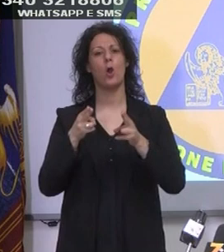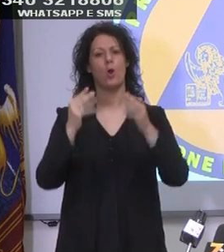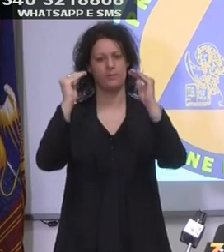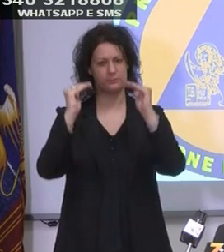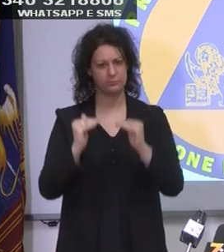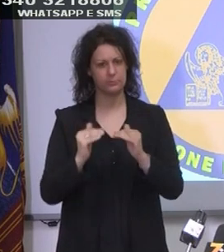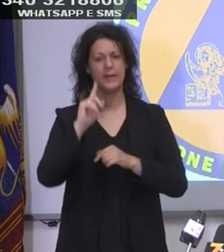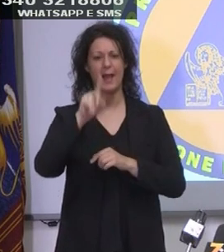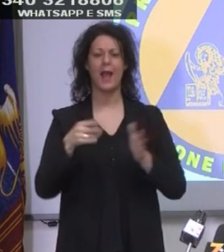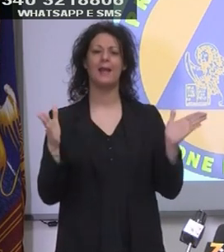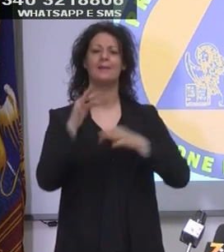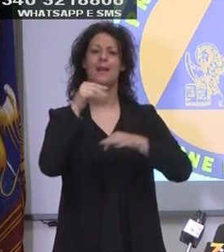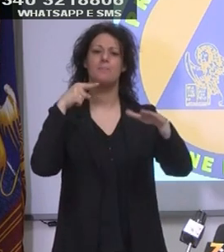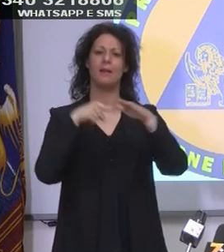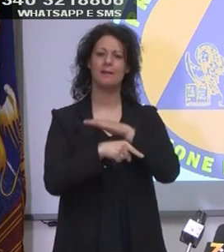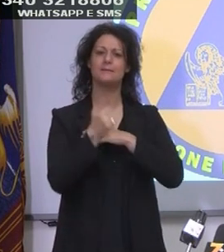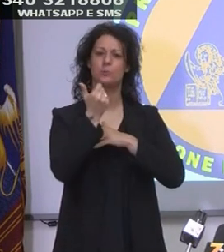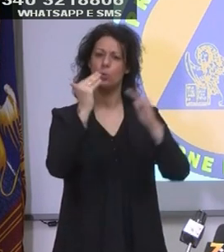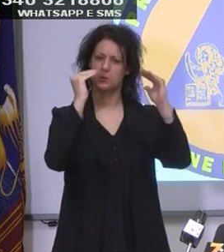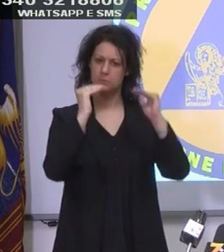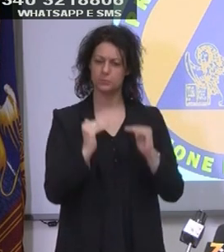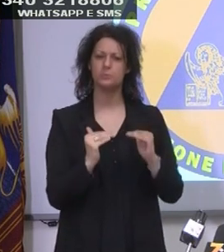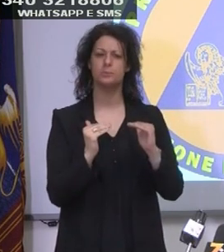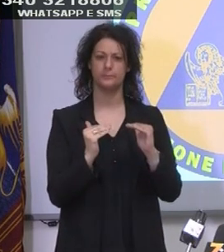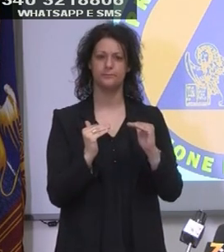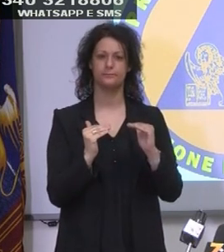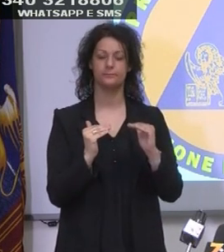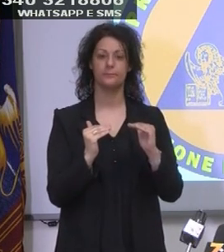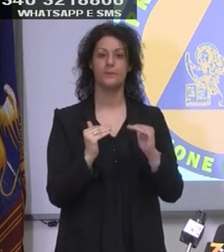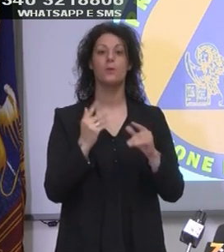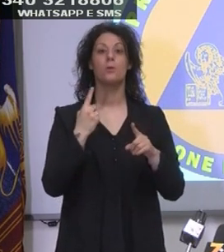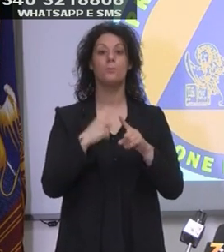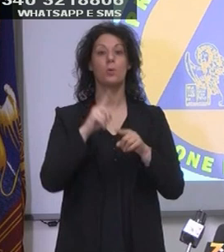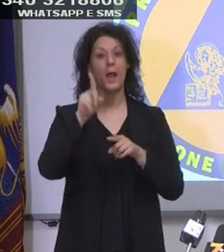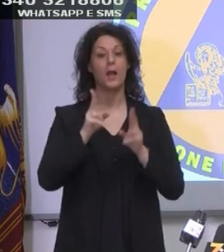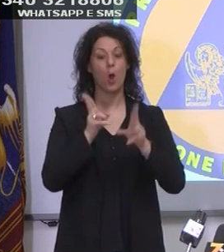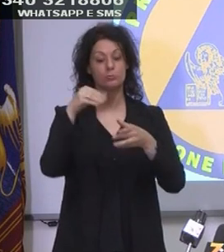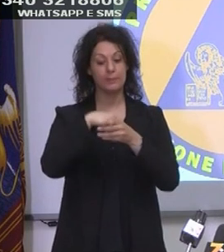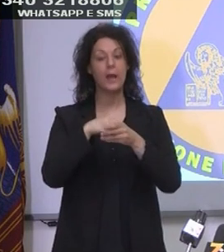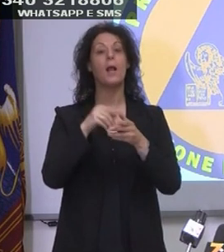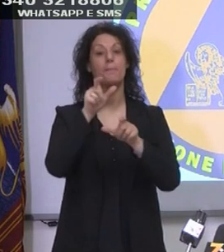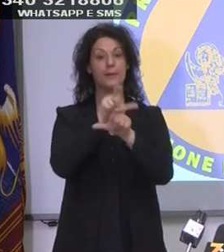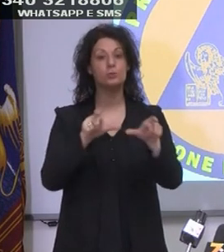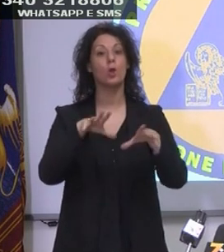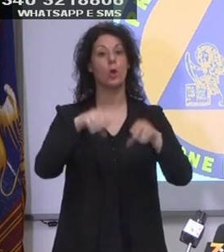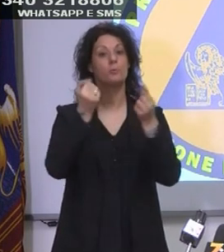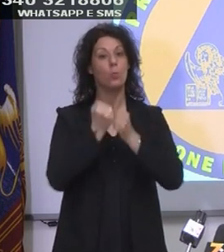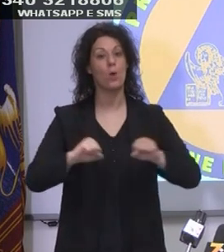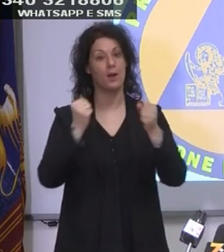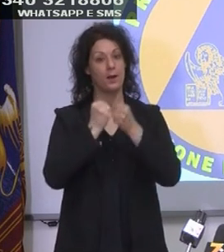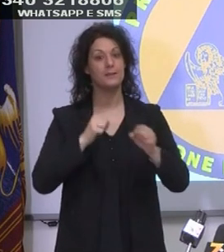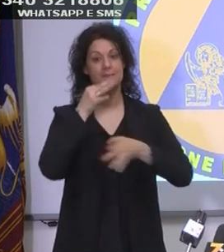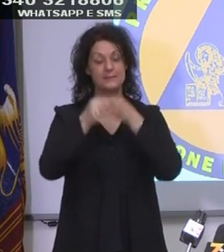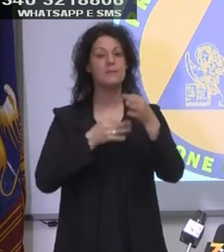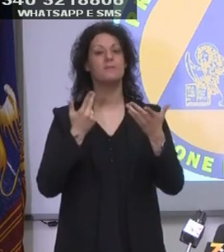terapie intensive in maniera vistosa e peraltro abbiamo le negativizzazioni in ospedale, altro aspetto che è bene sottolineare, cioè